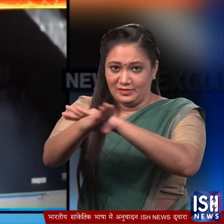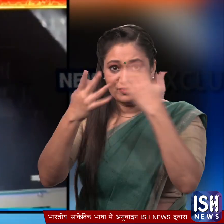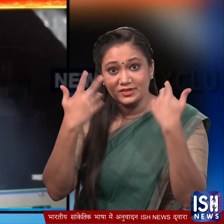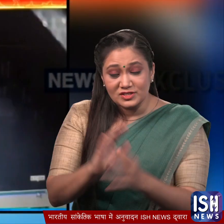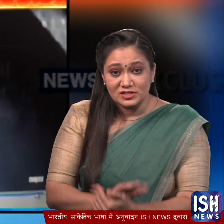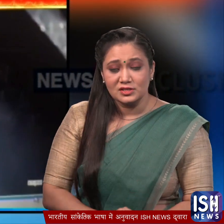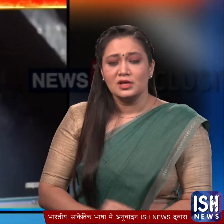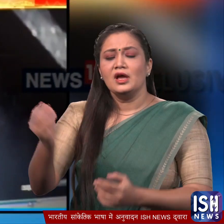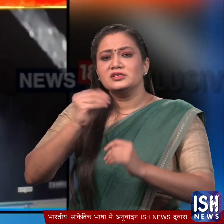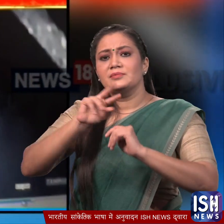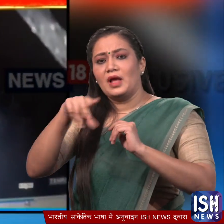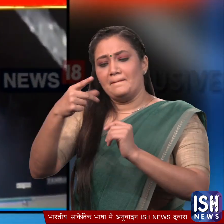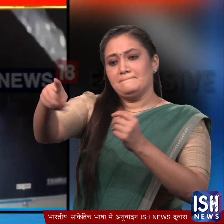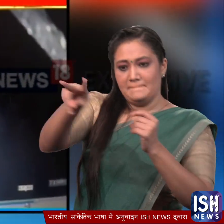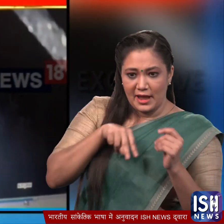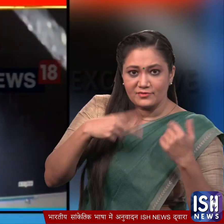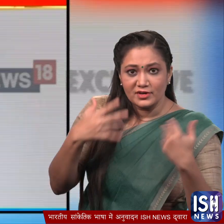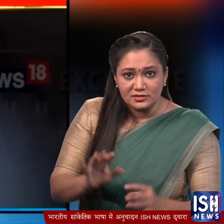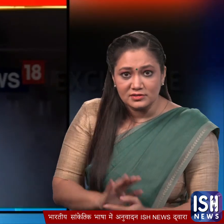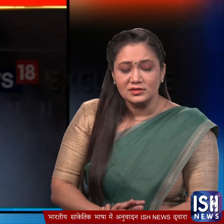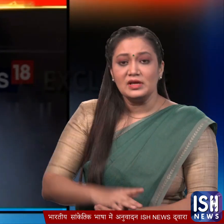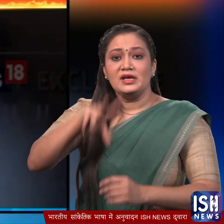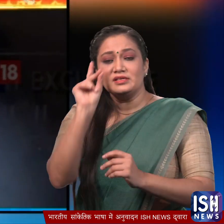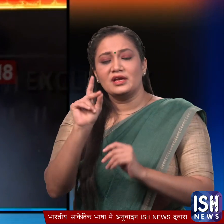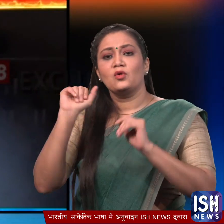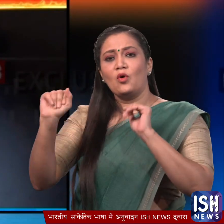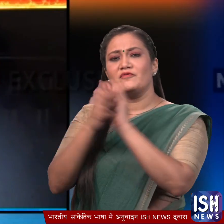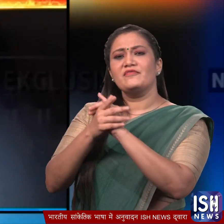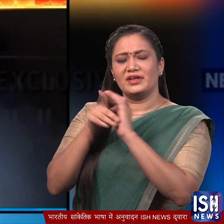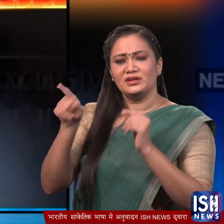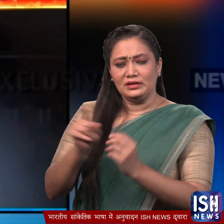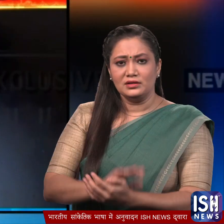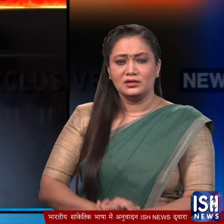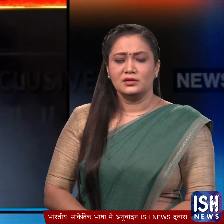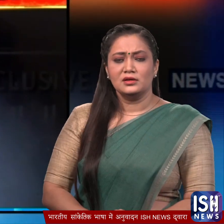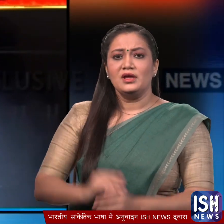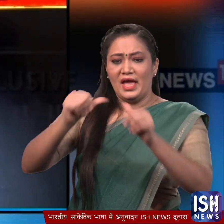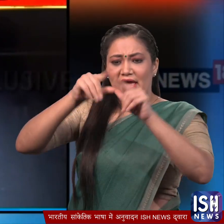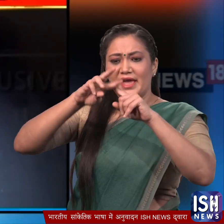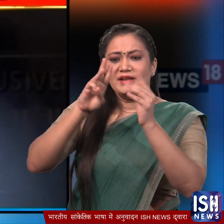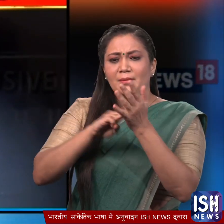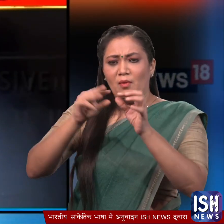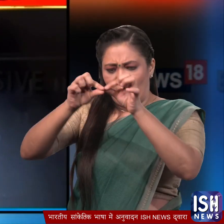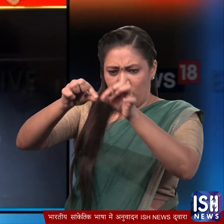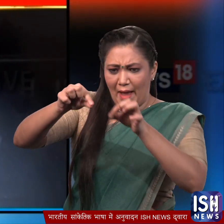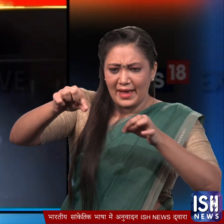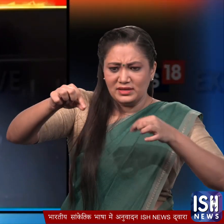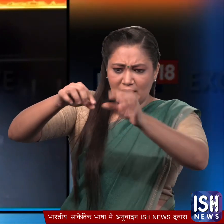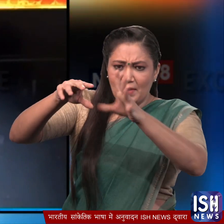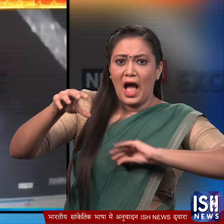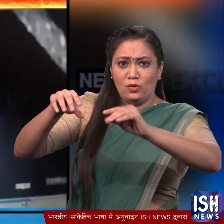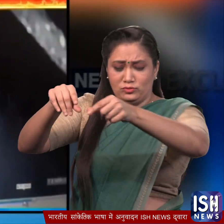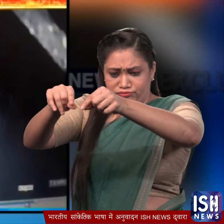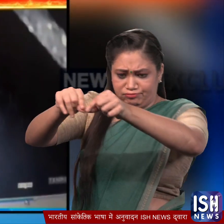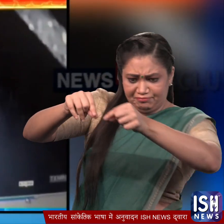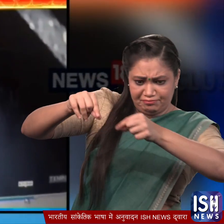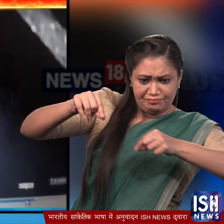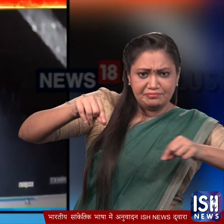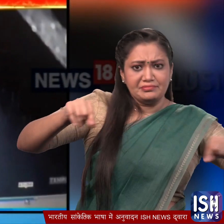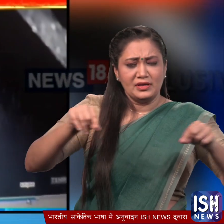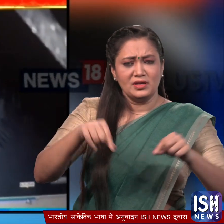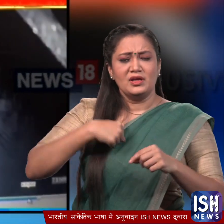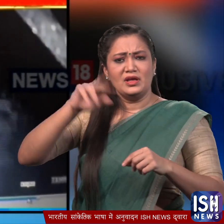पर पड़े मिले। किसी भी एटीएम को धमाके से उड़ाकर चोरी करने का यह पहला मामला है, लिहाजा एटीएस भी जांच में जुट गए